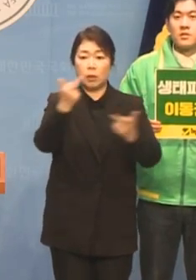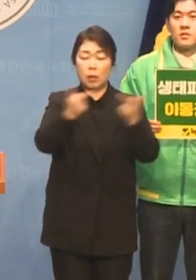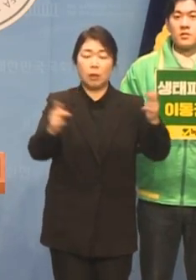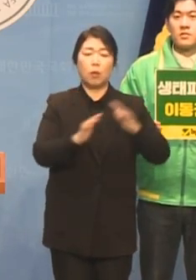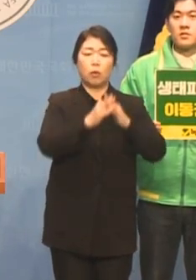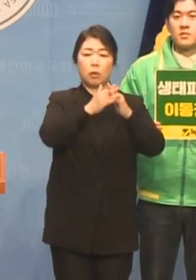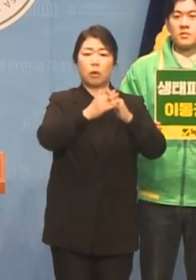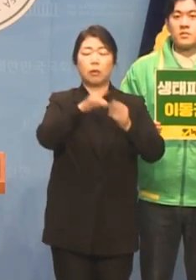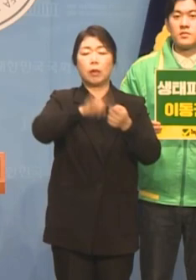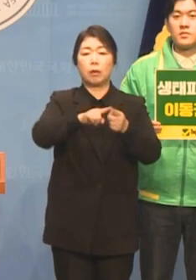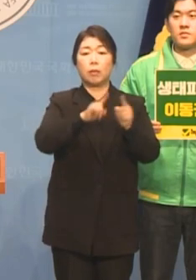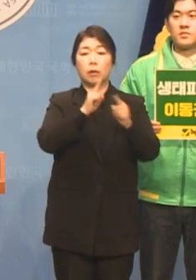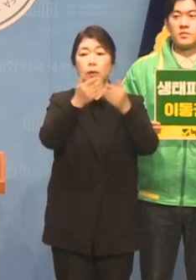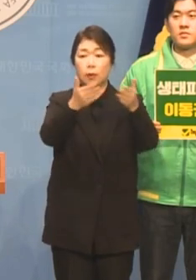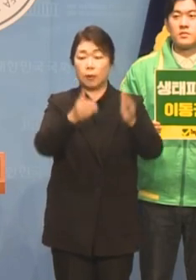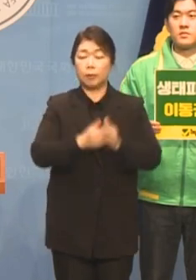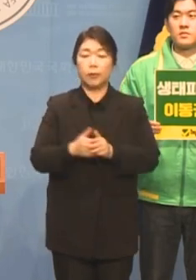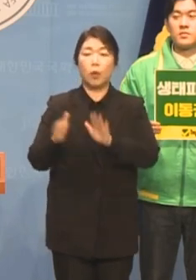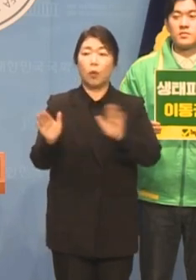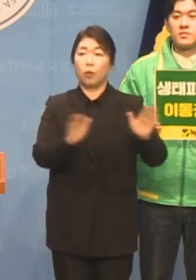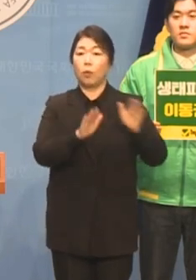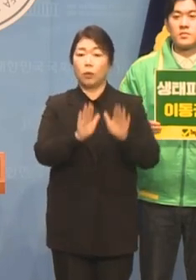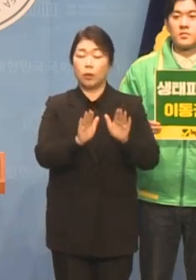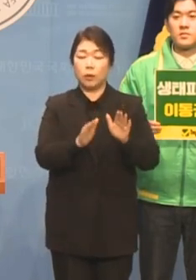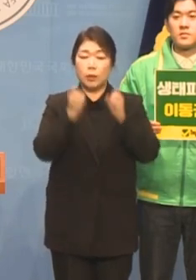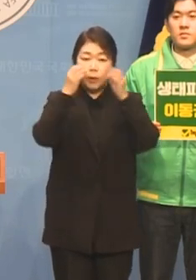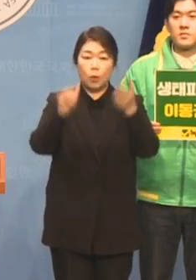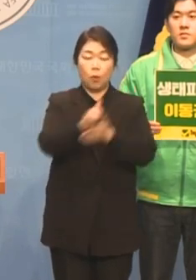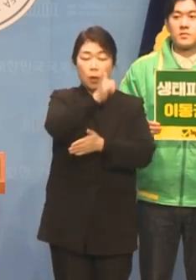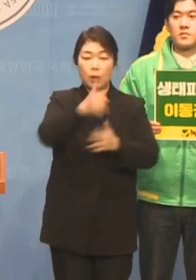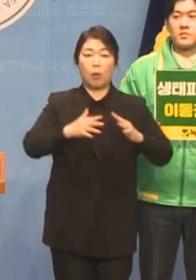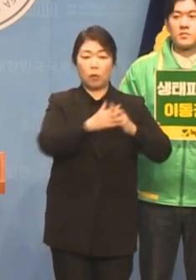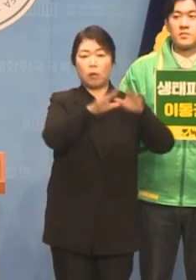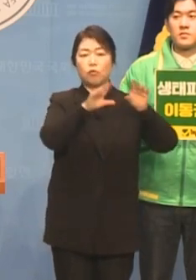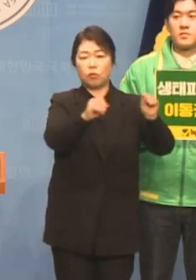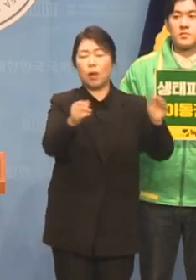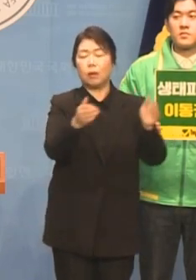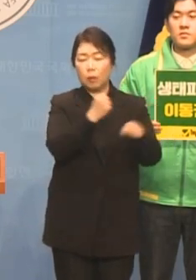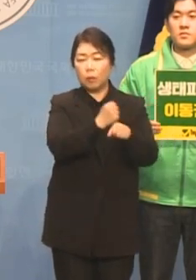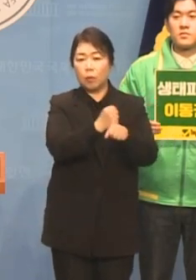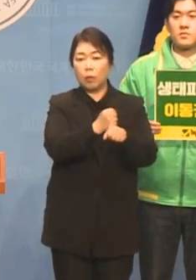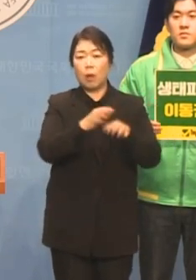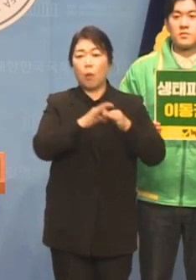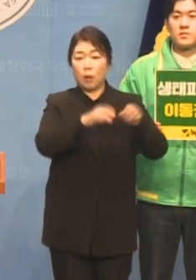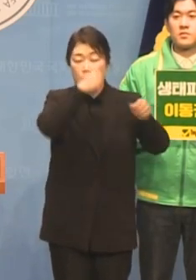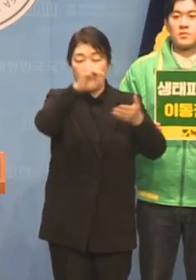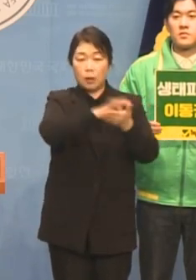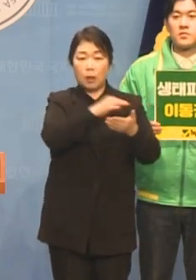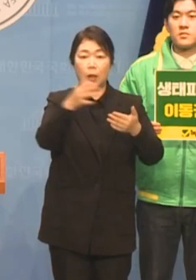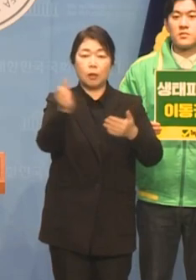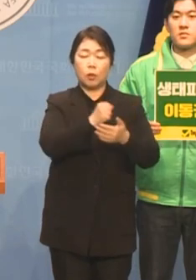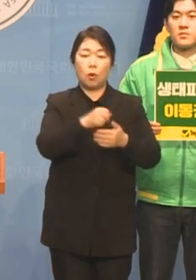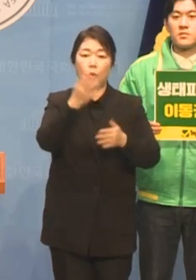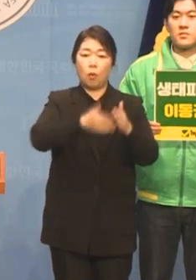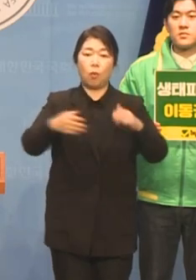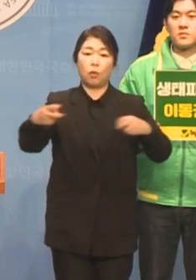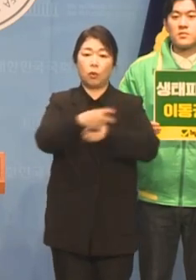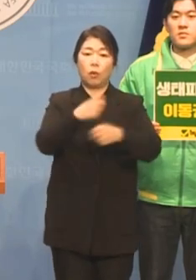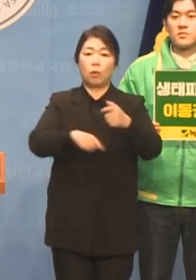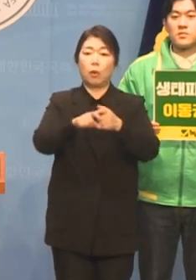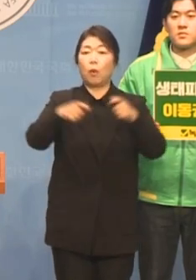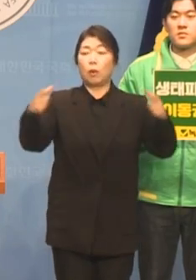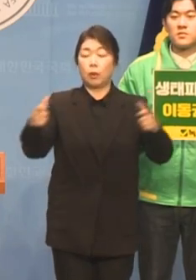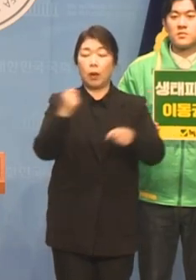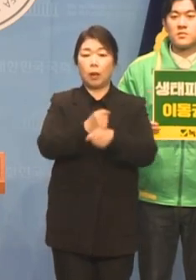오늘은 신공항 건설 중단을 요구하고 관련 예산으로 광학 철도 체계 등 공공교통 확대에 투입할 것을 촉구하는